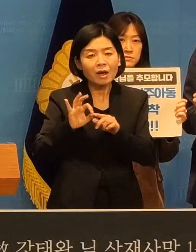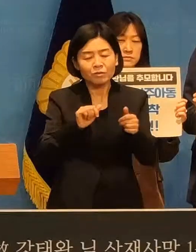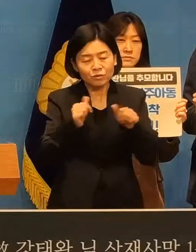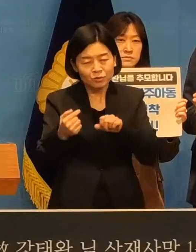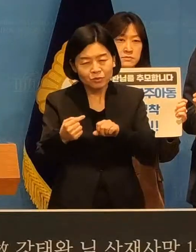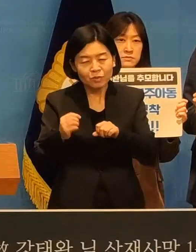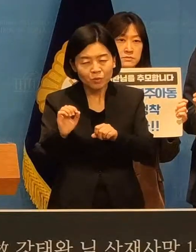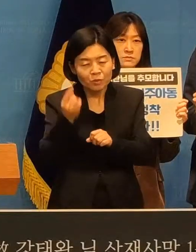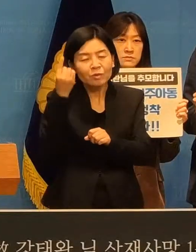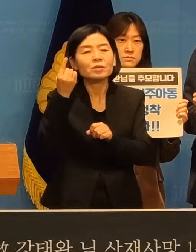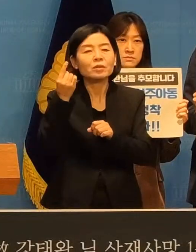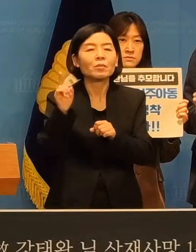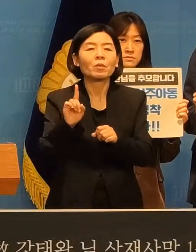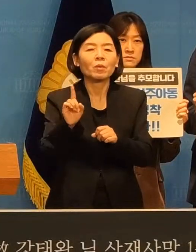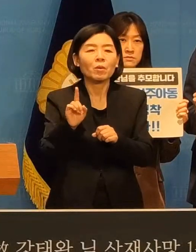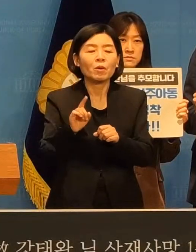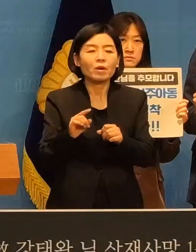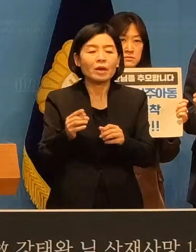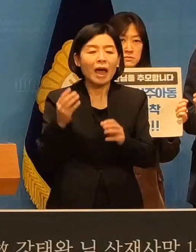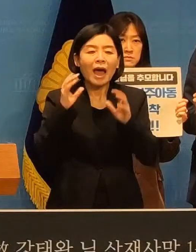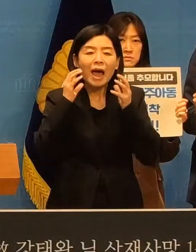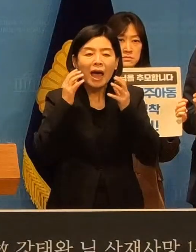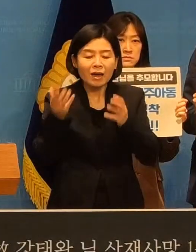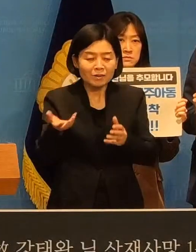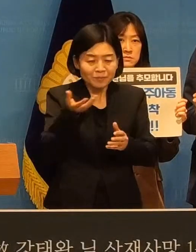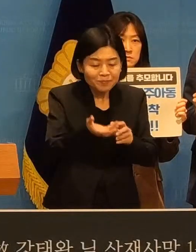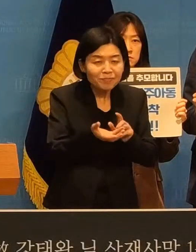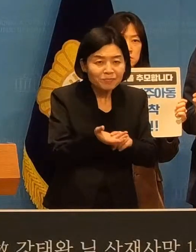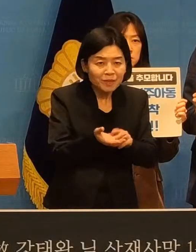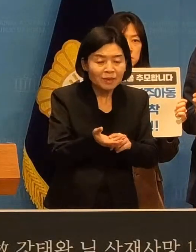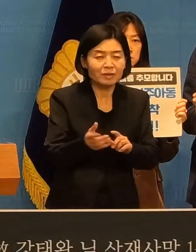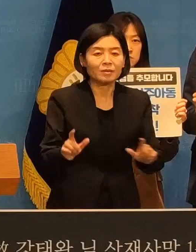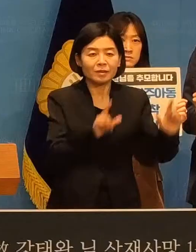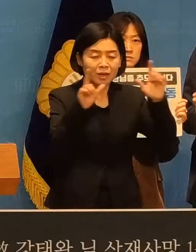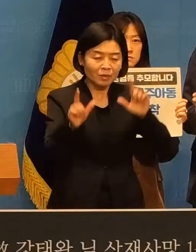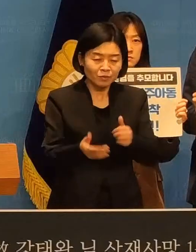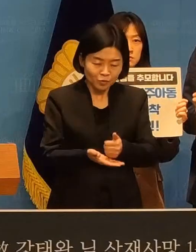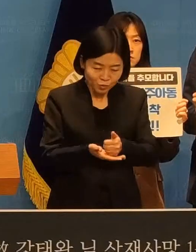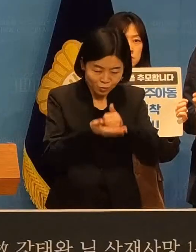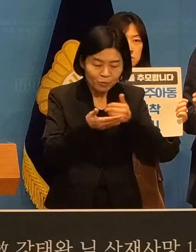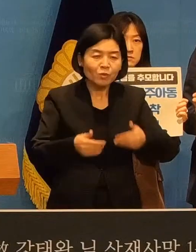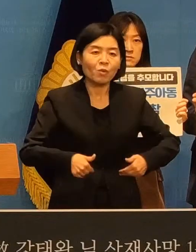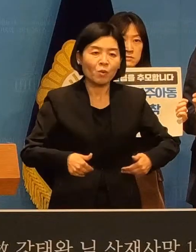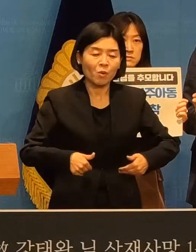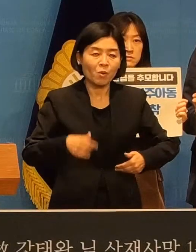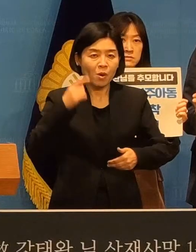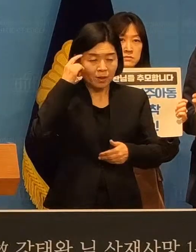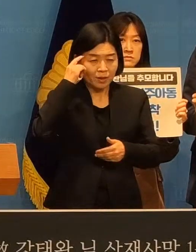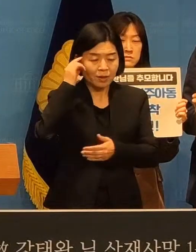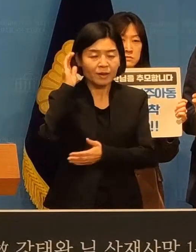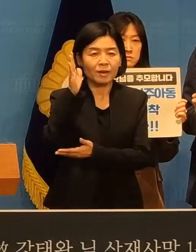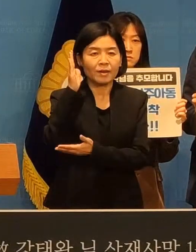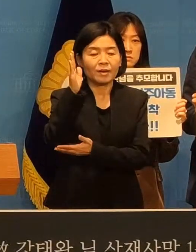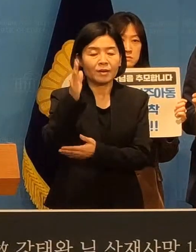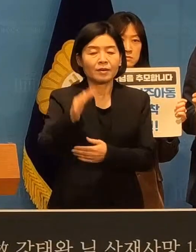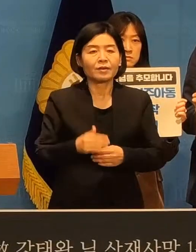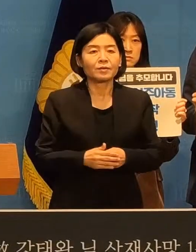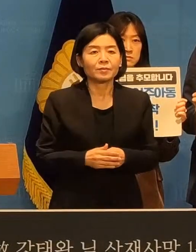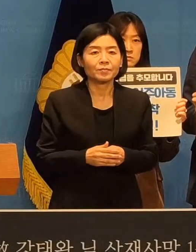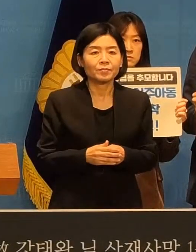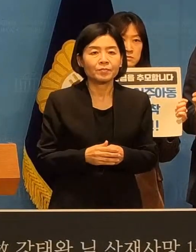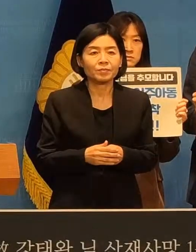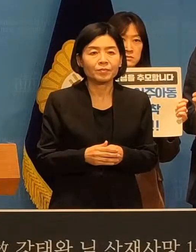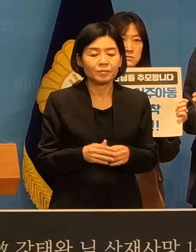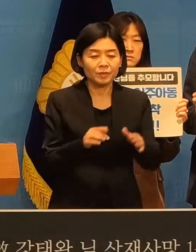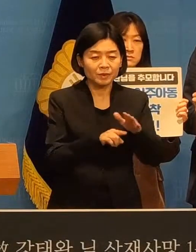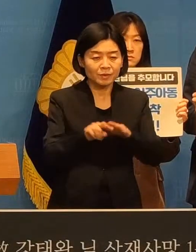이주아동이 존엄하게 살아갈 수 있는 사회를 만들겠다는 다짐으로 오늘 기자회견을 진행하게 되었습니다. 먼저